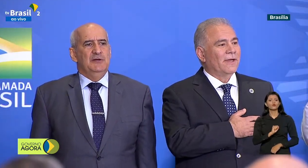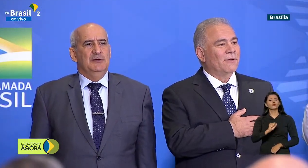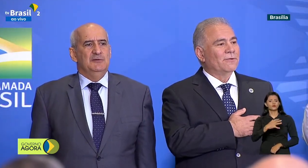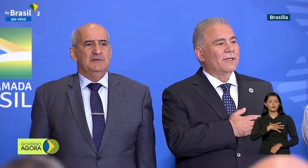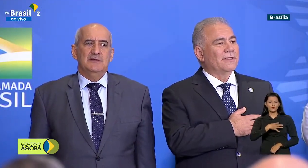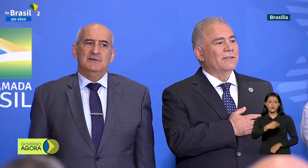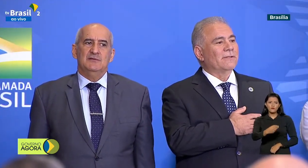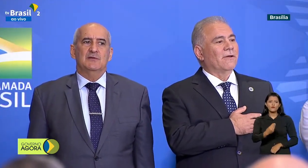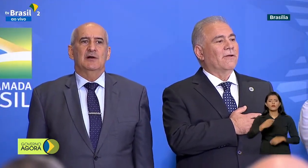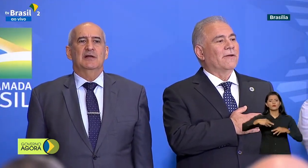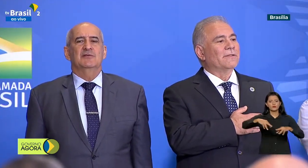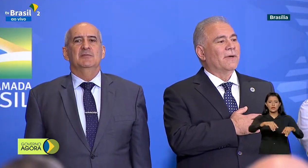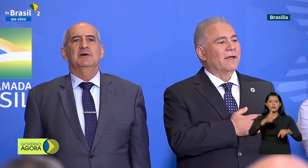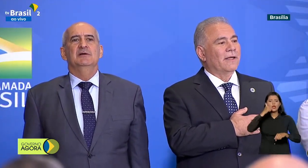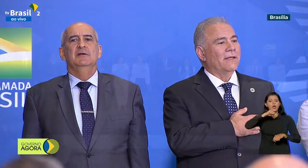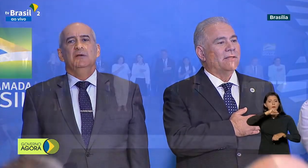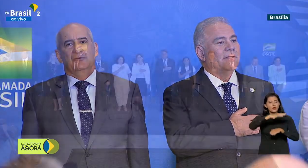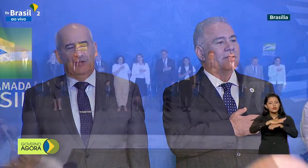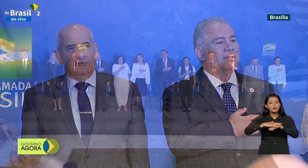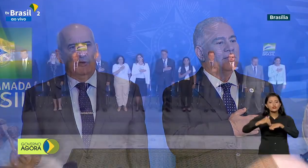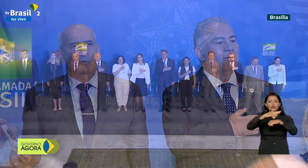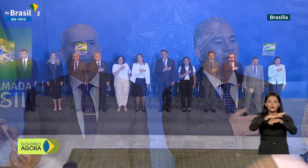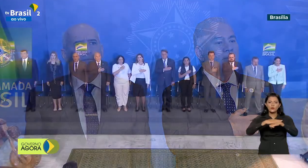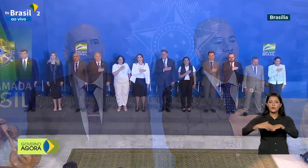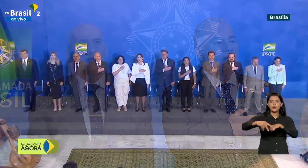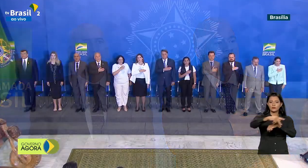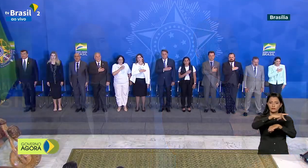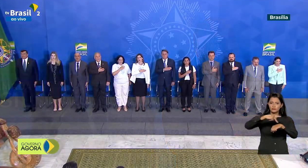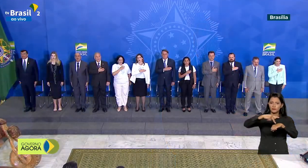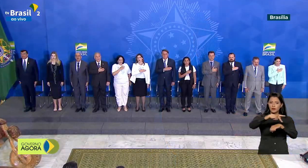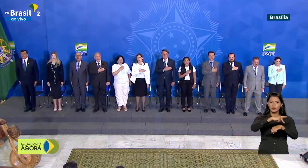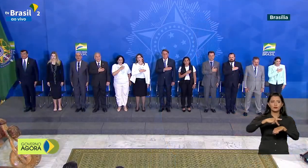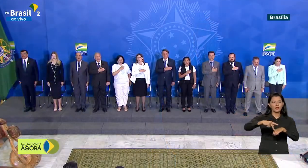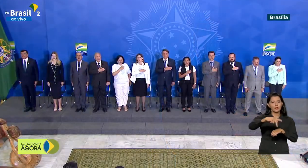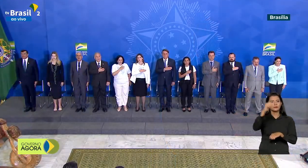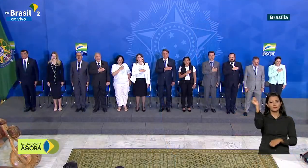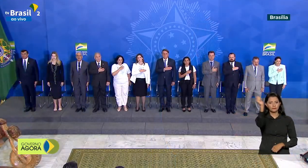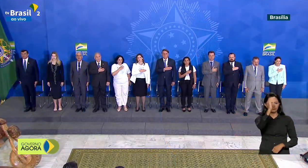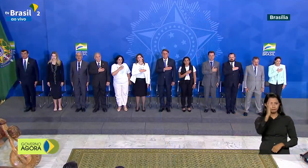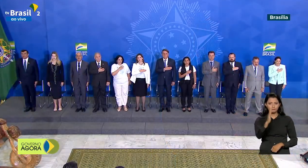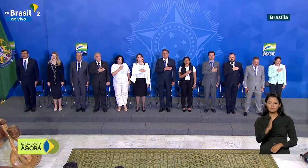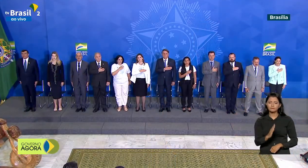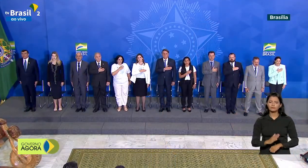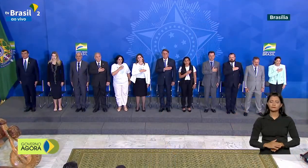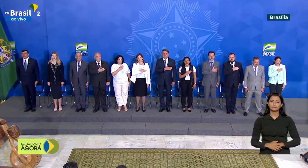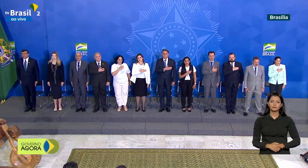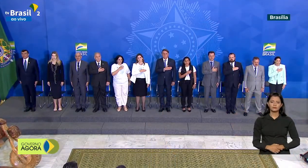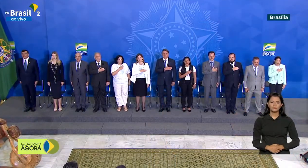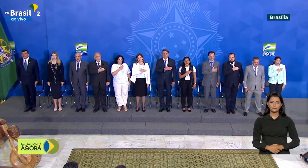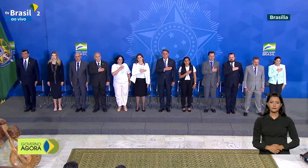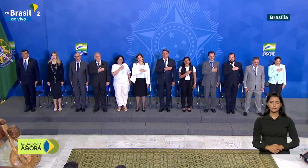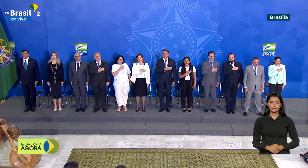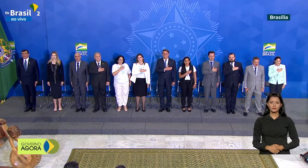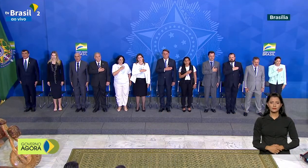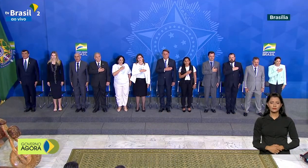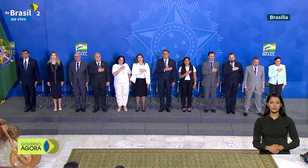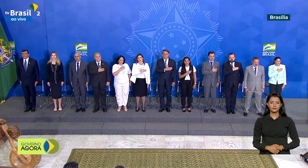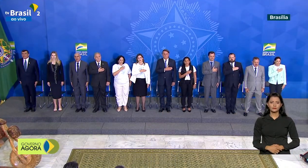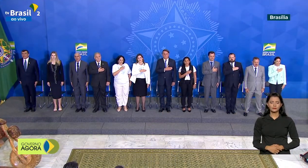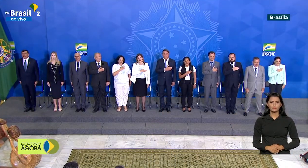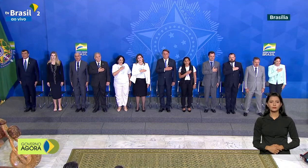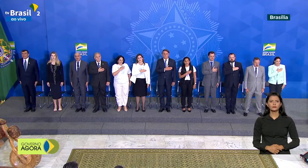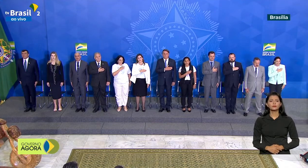E aí E aí E aí